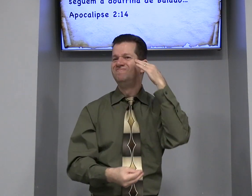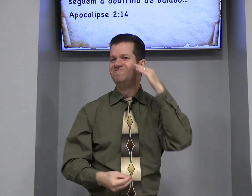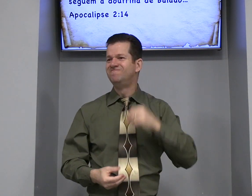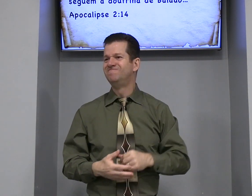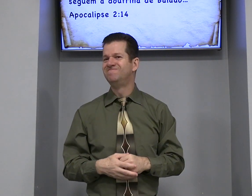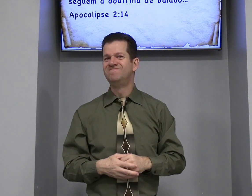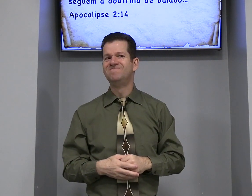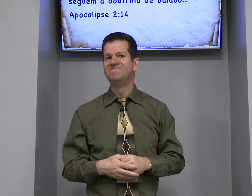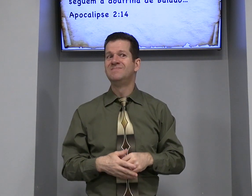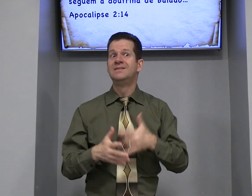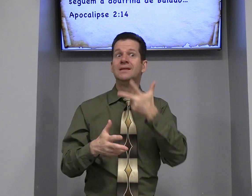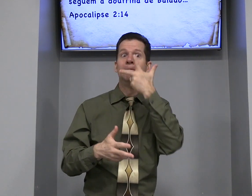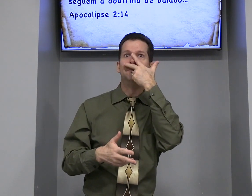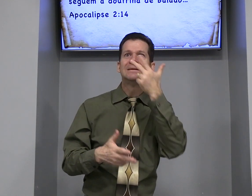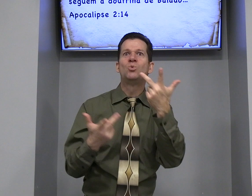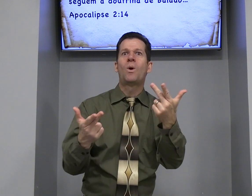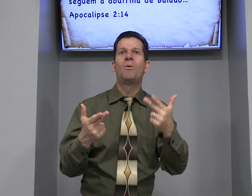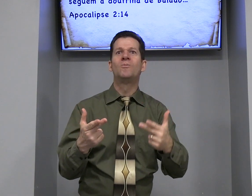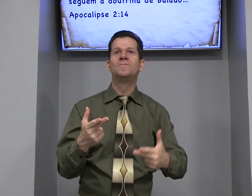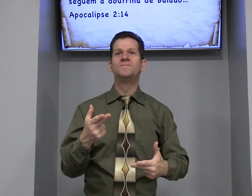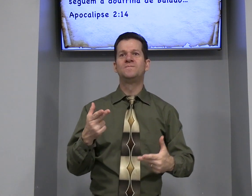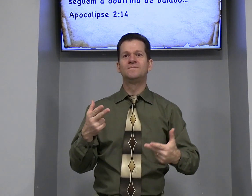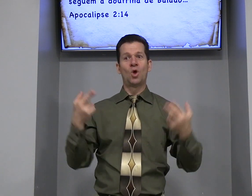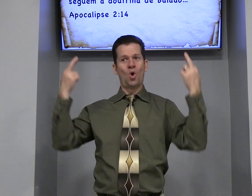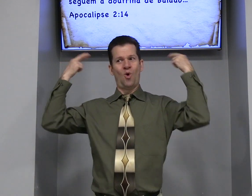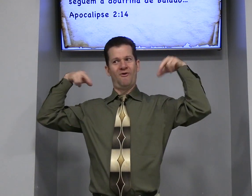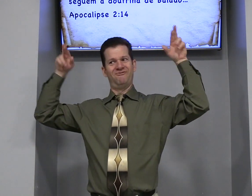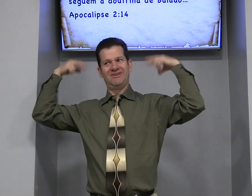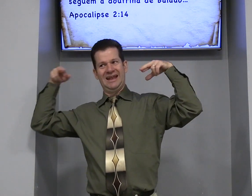E tinha essa mistura dentro da igreja, doutrina.